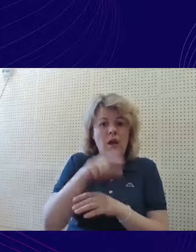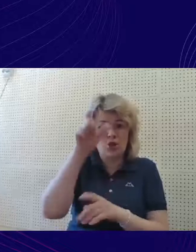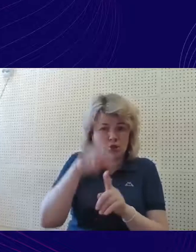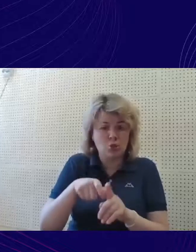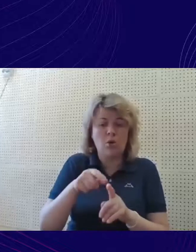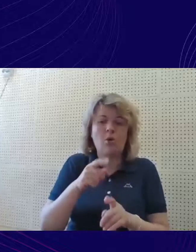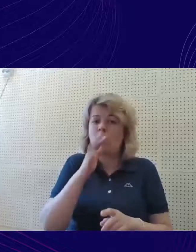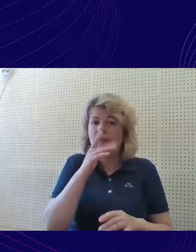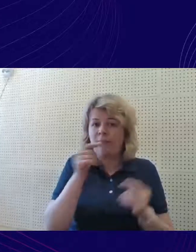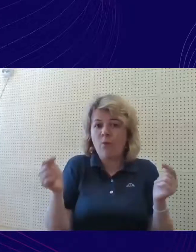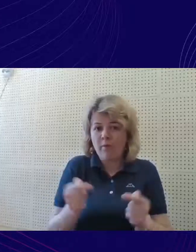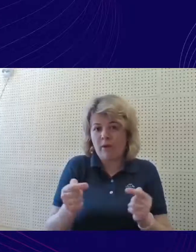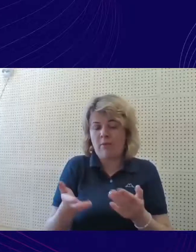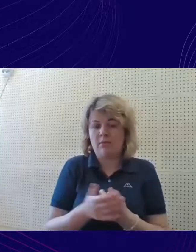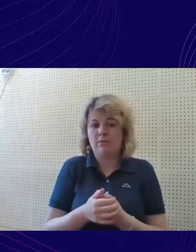нету